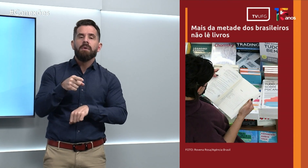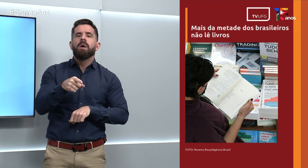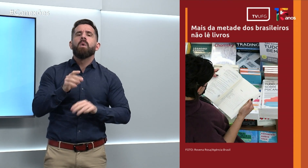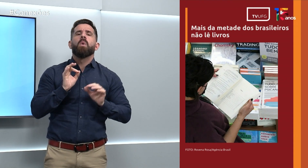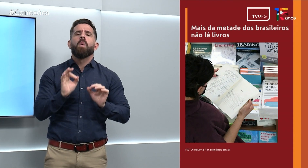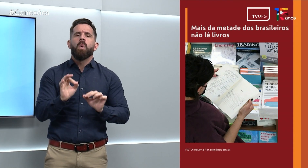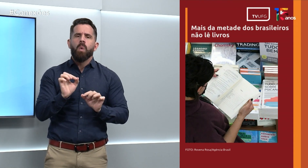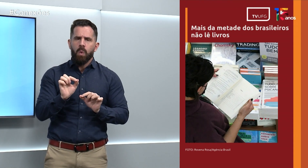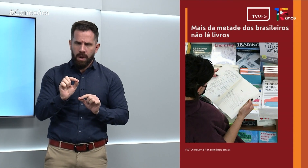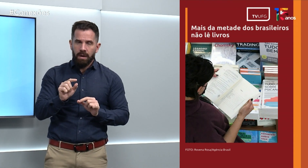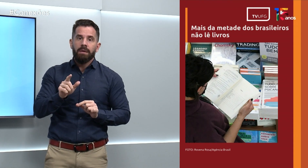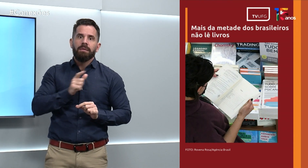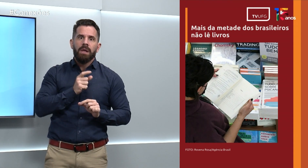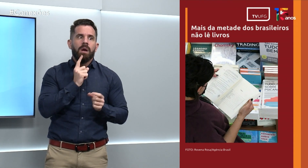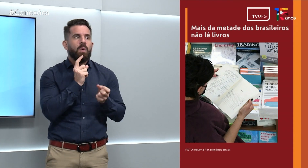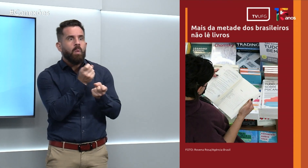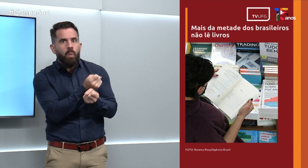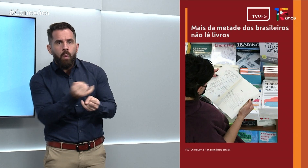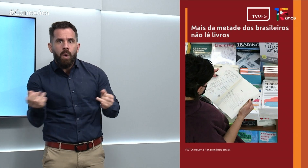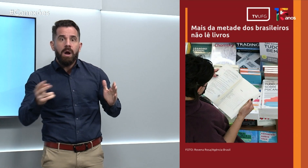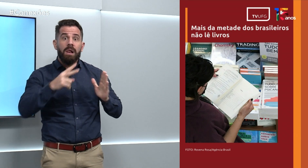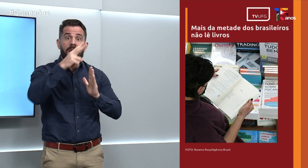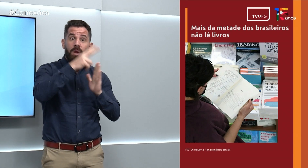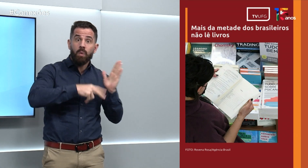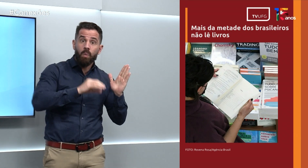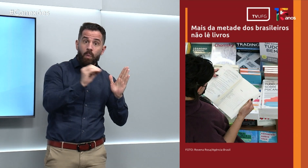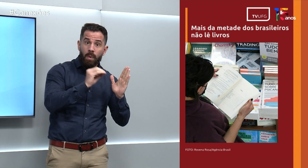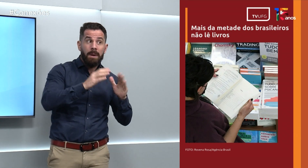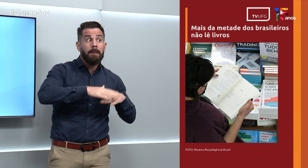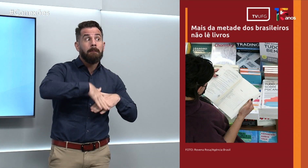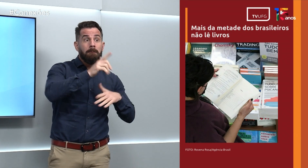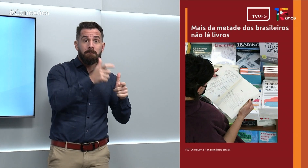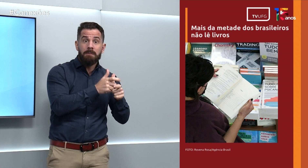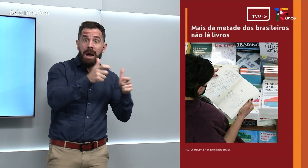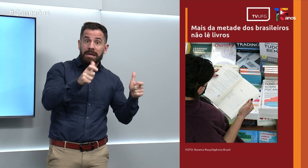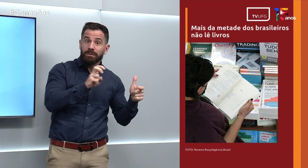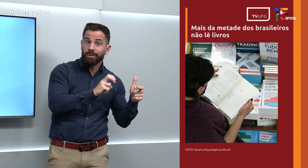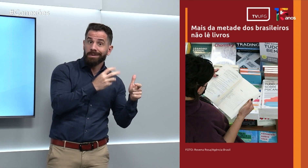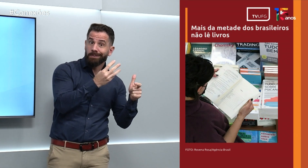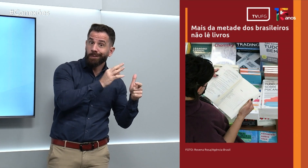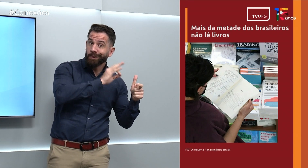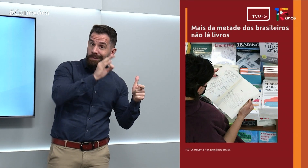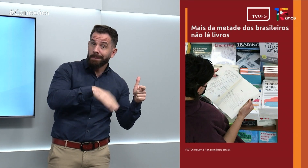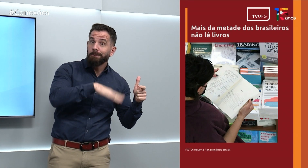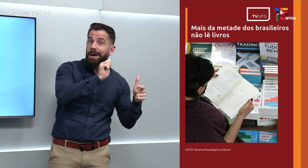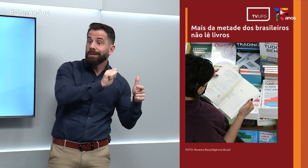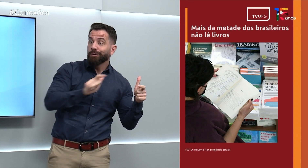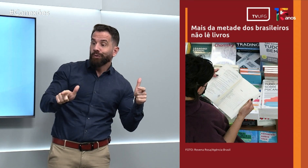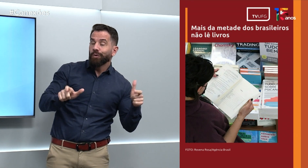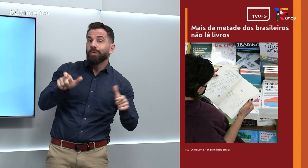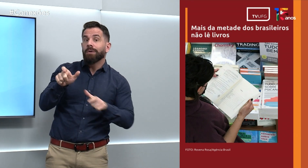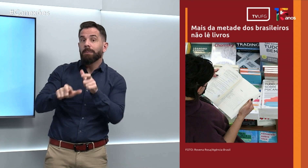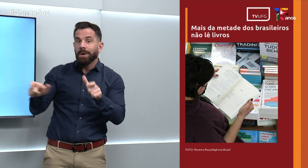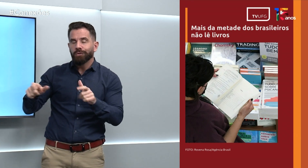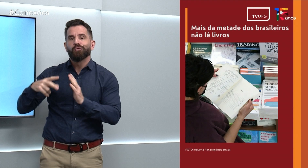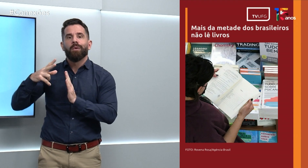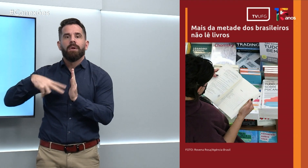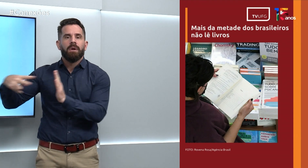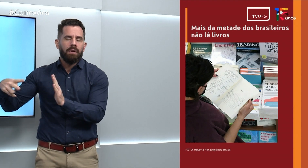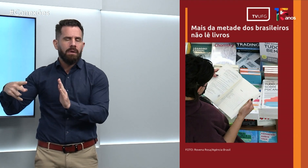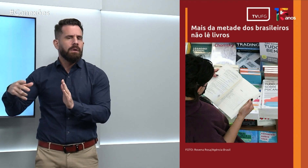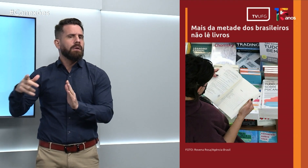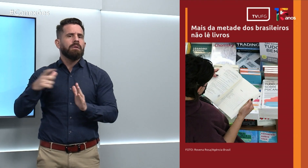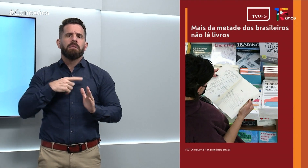a proporção de não leitores foi maior do que a de leitores, com reduções em todas as